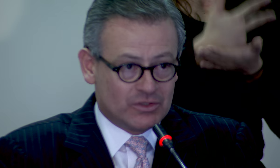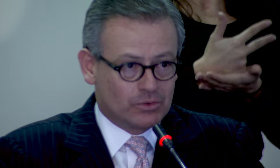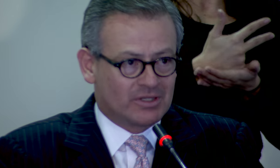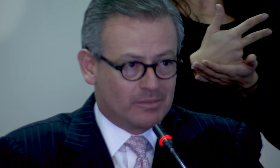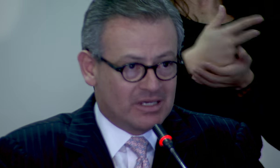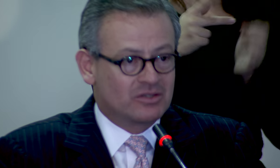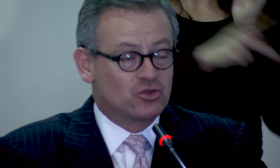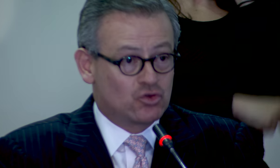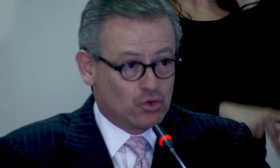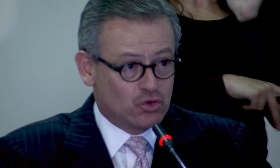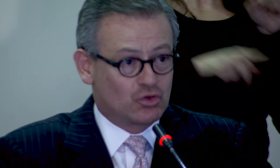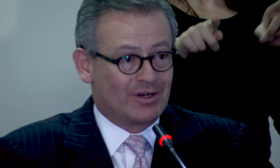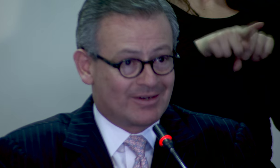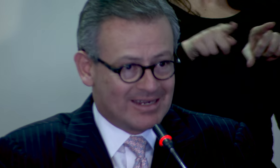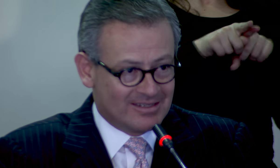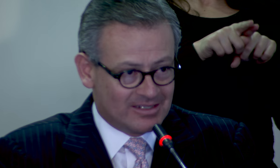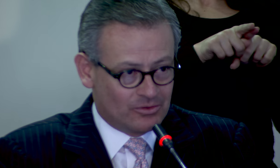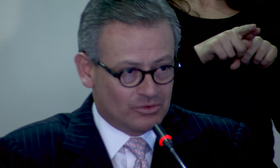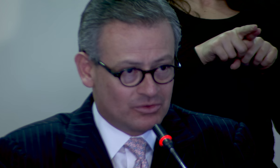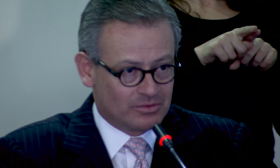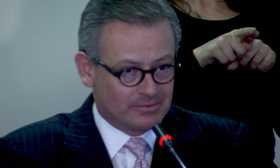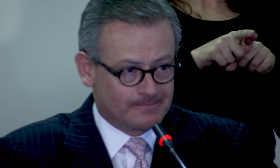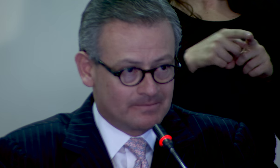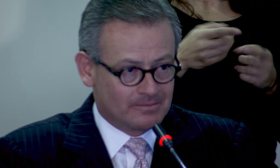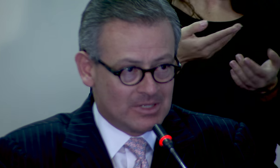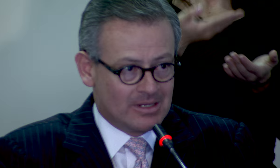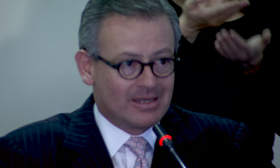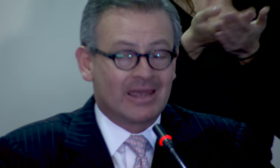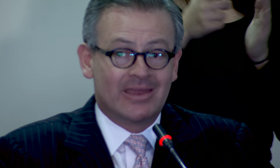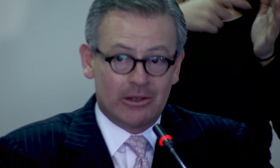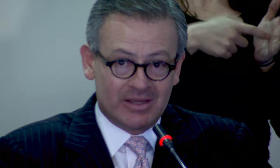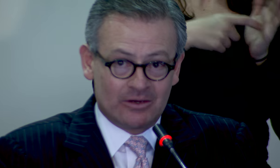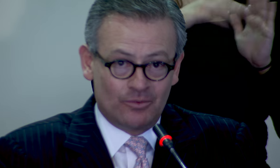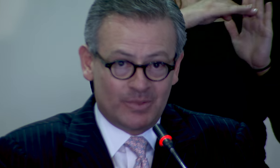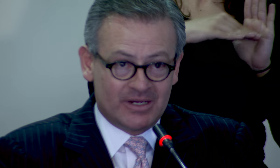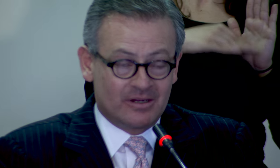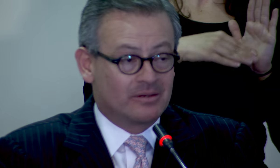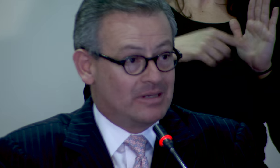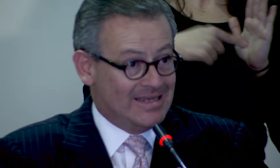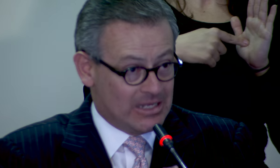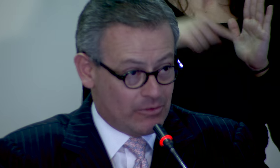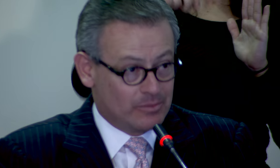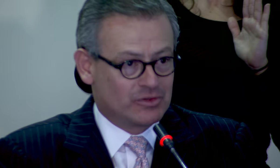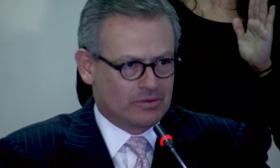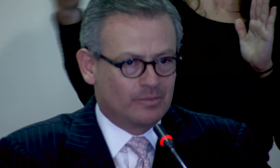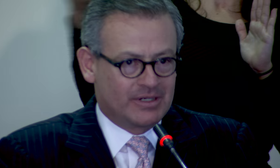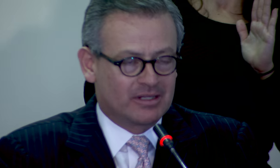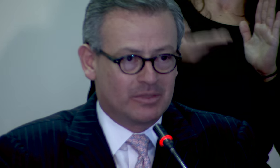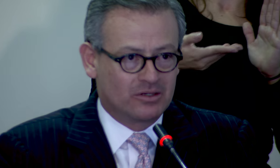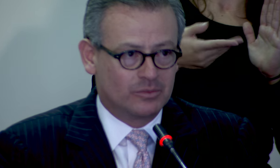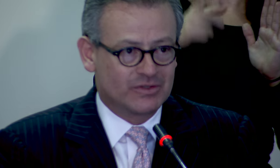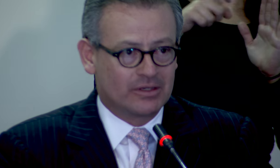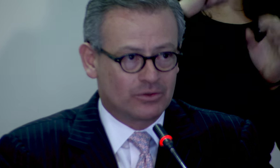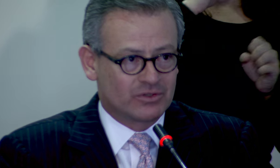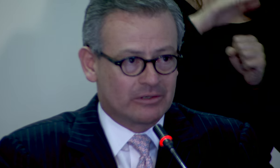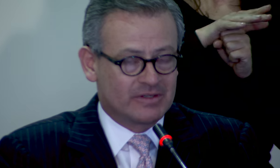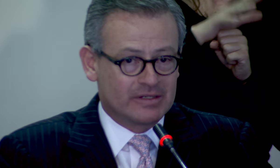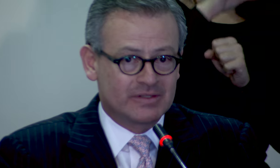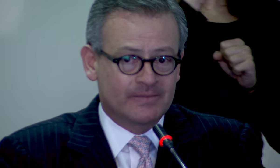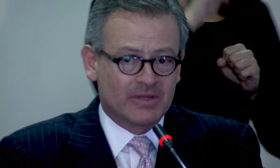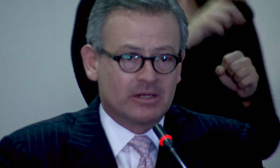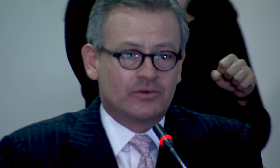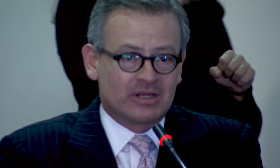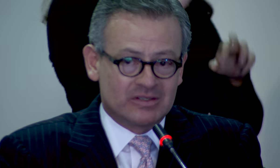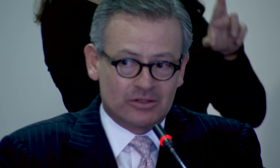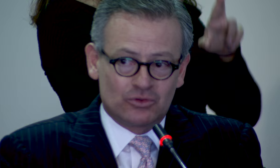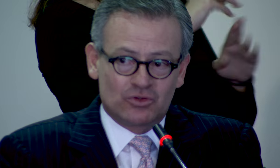han puesto también sus requisitos que deben de cumplir y debemos de cumplir también como Estado